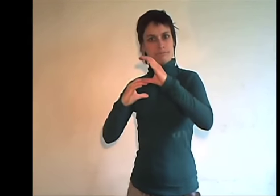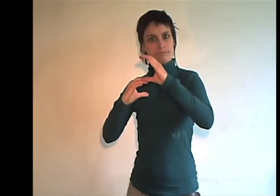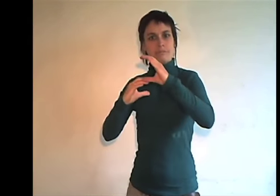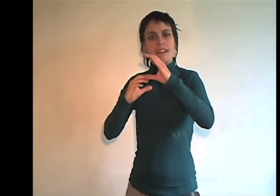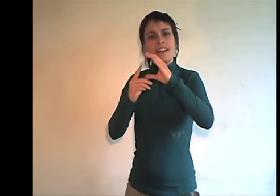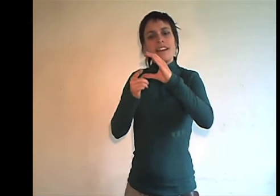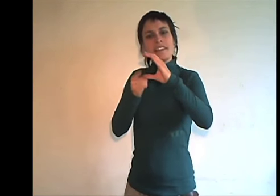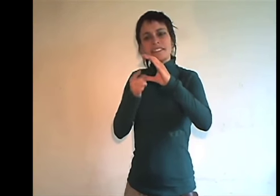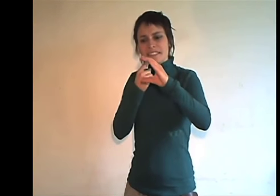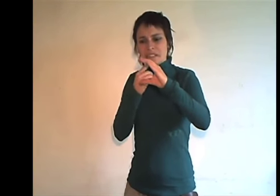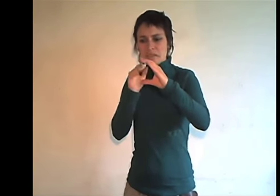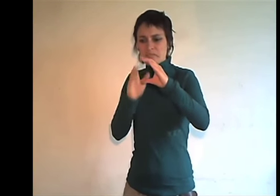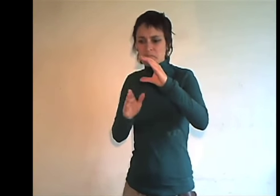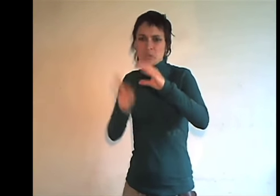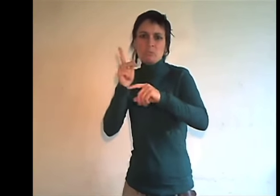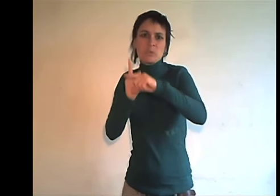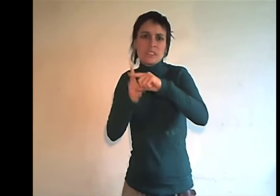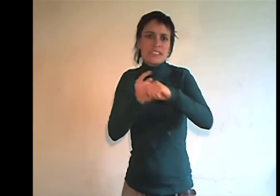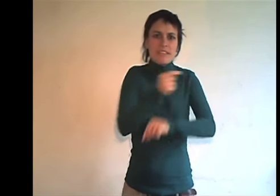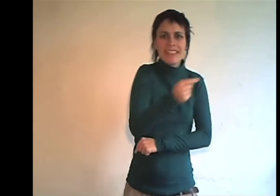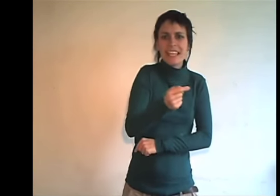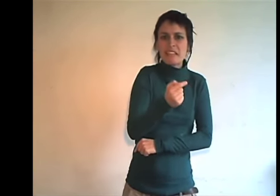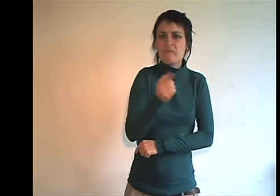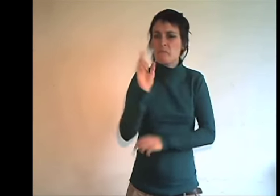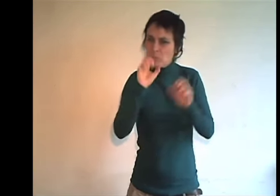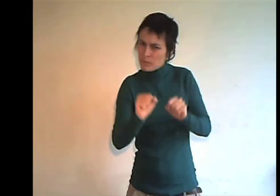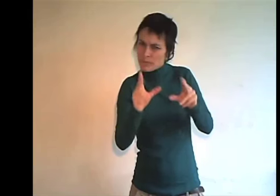avec une minuscule était plus dépréciatif que sourd avec une majuscule. Est-ce que vous pouvez expliquer ça ?